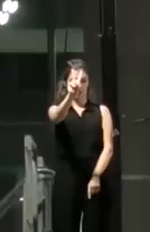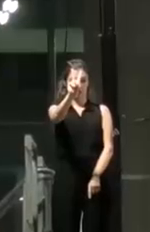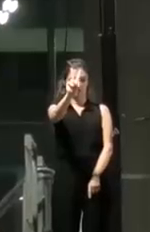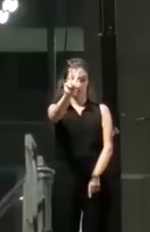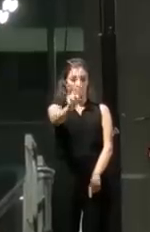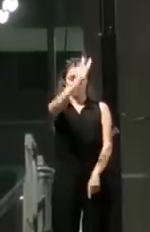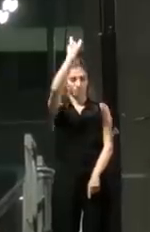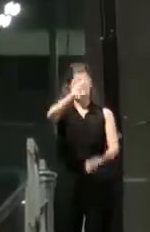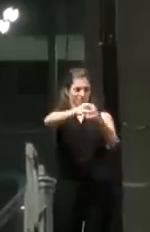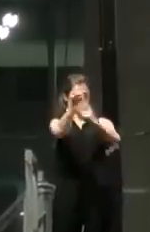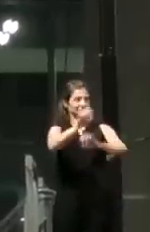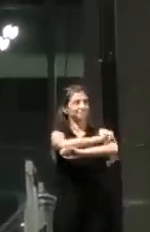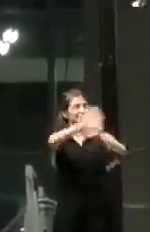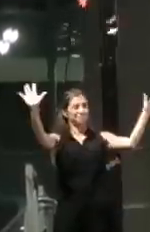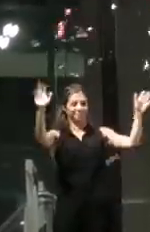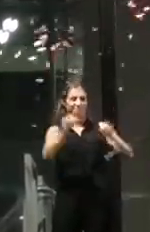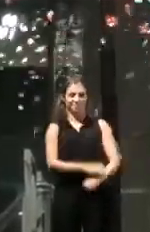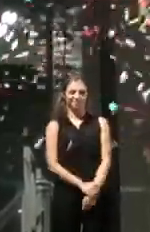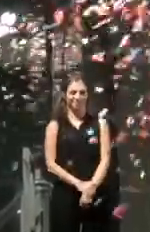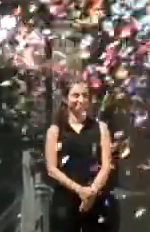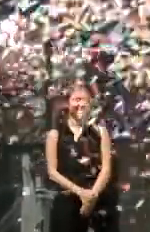Dues. Tres.